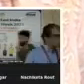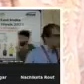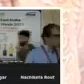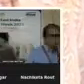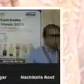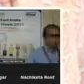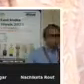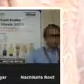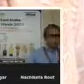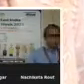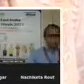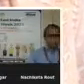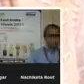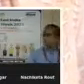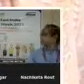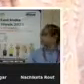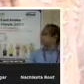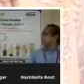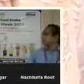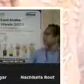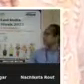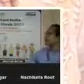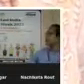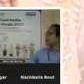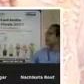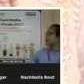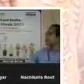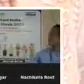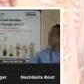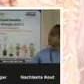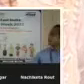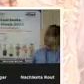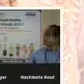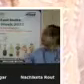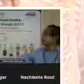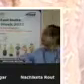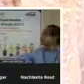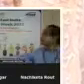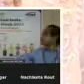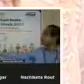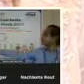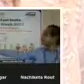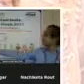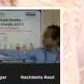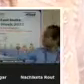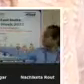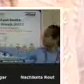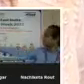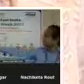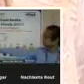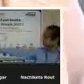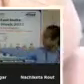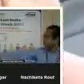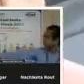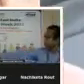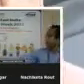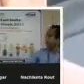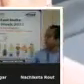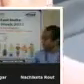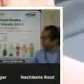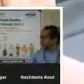जबरदस्त प्रतिक्रिया इस मिशन को विशेष रूप से पूर्वोत्तर के संदर्भ में दिव्यांग जनों के लिए निरंतर समर्थक देने के लिए प्रेरक शक्ति